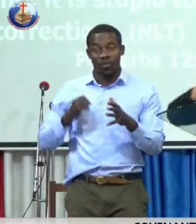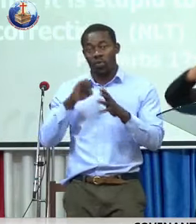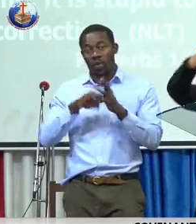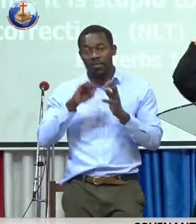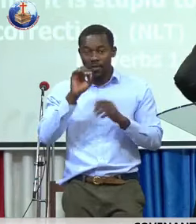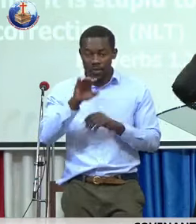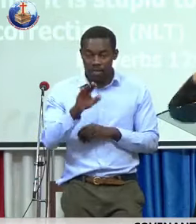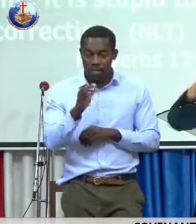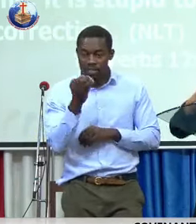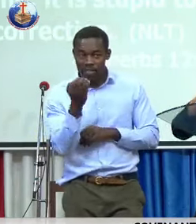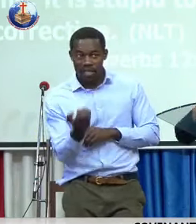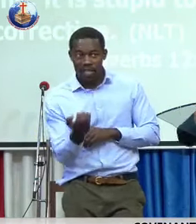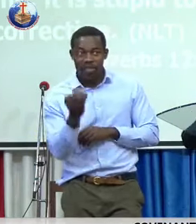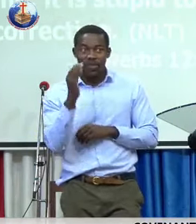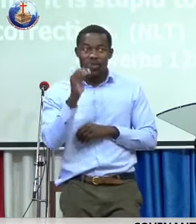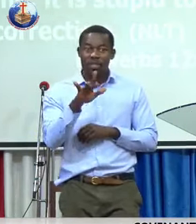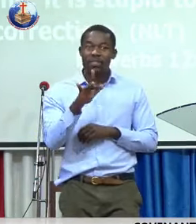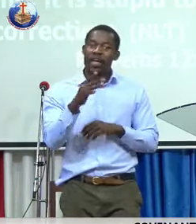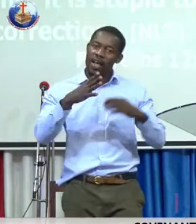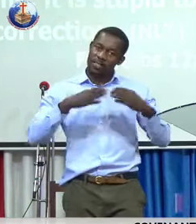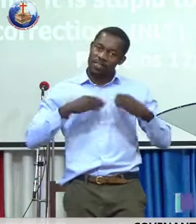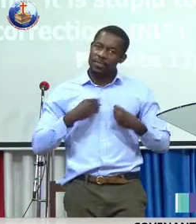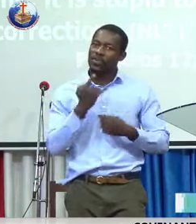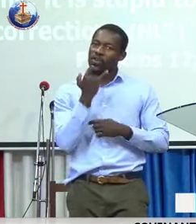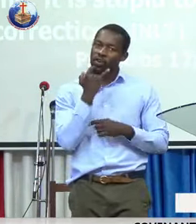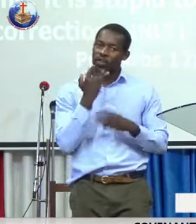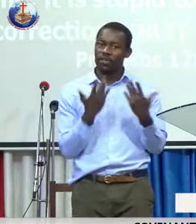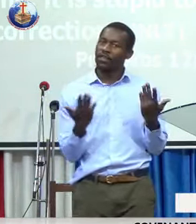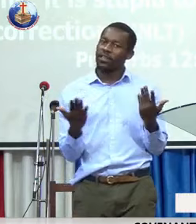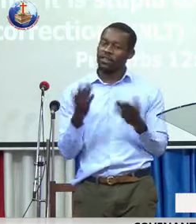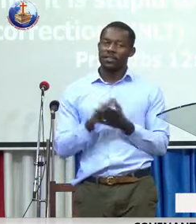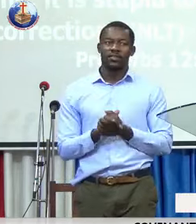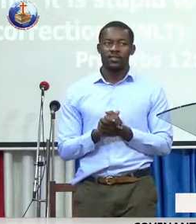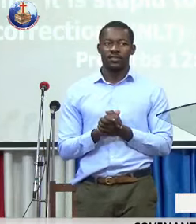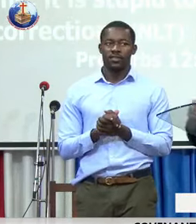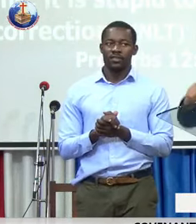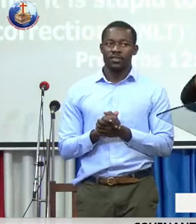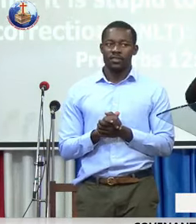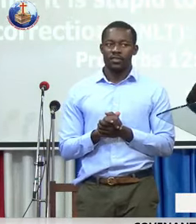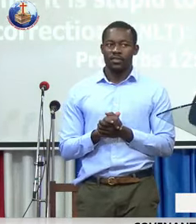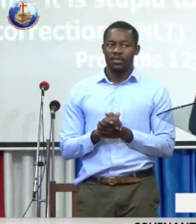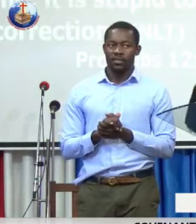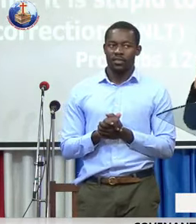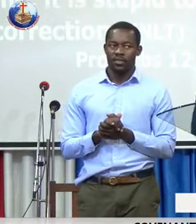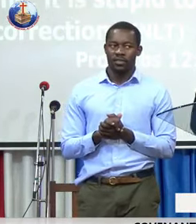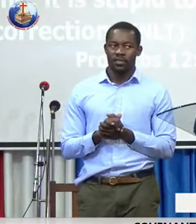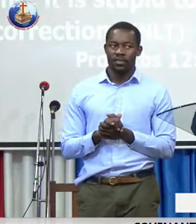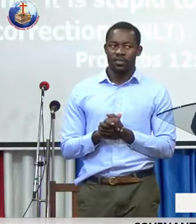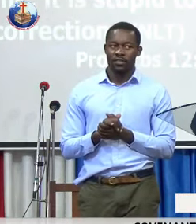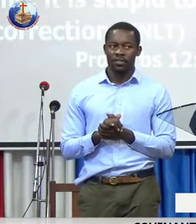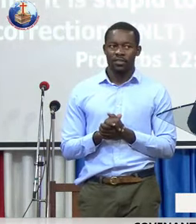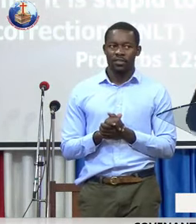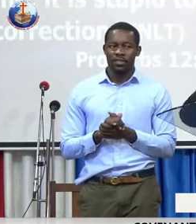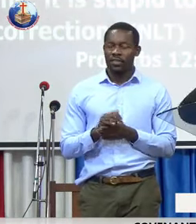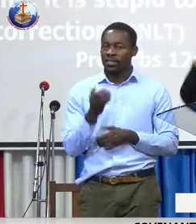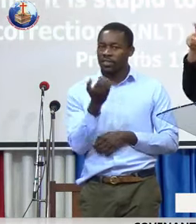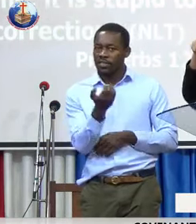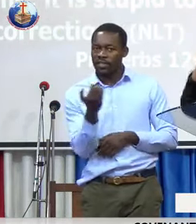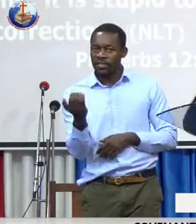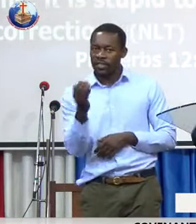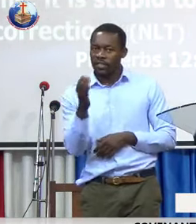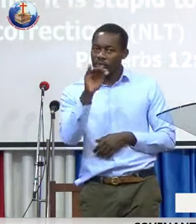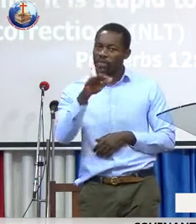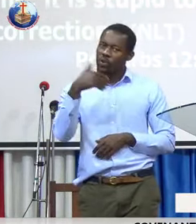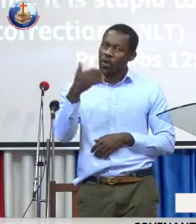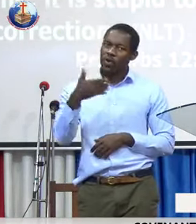child, take correction. Iwe ni mpenzi wako ama mtoto wako, chukua kurekebishwa, kubali kurekebishwa. They are the mirror you look into before you walk